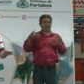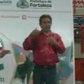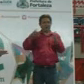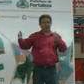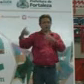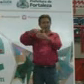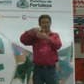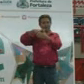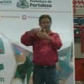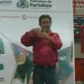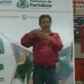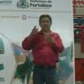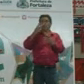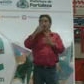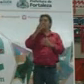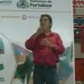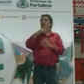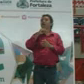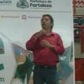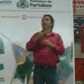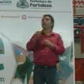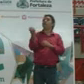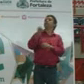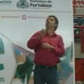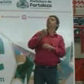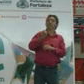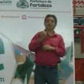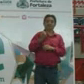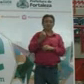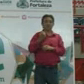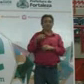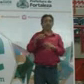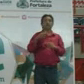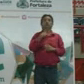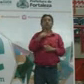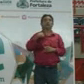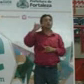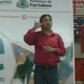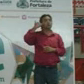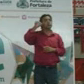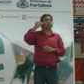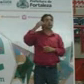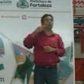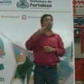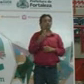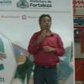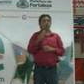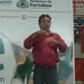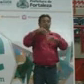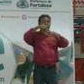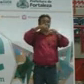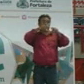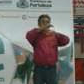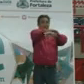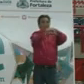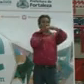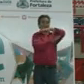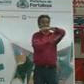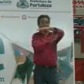o dilema do suicida. O cara não sabe se dá um tiro na cabeça, pula da ponte ou toma um veneno, né?